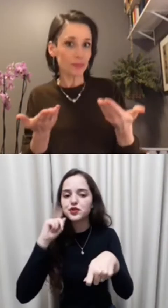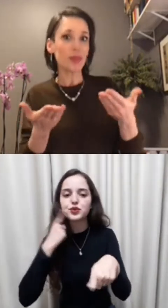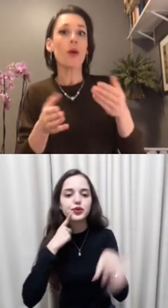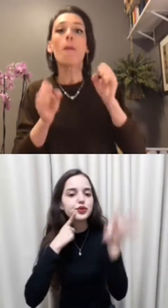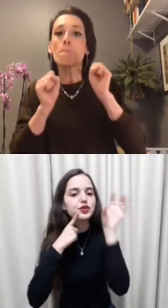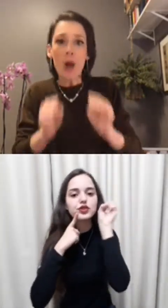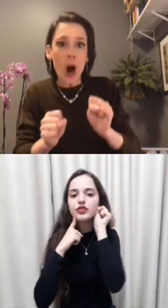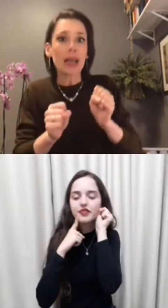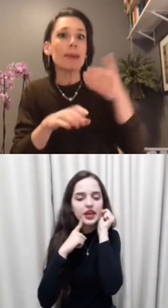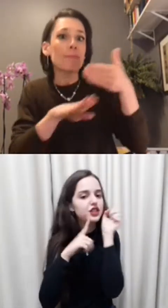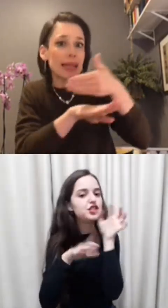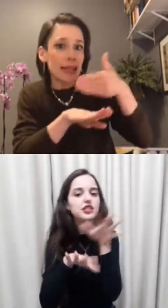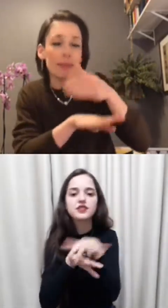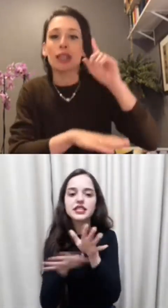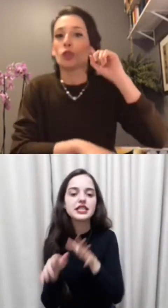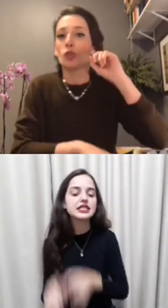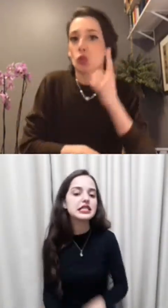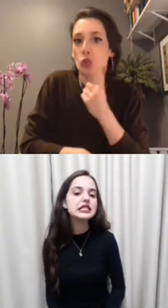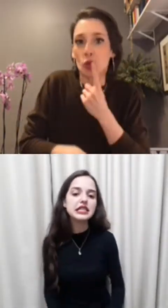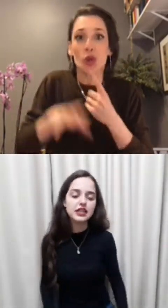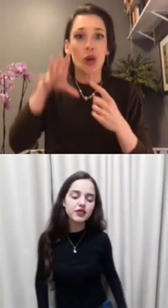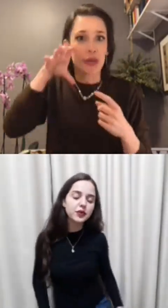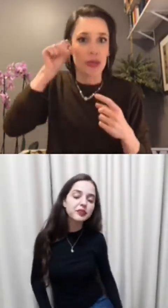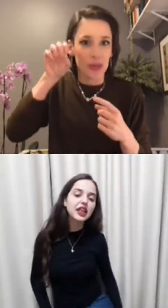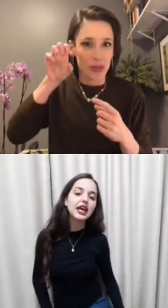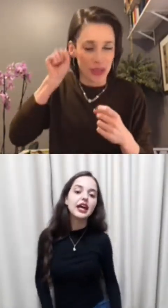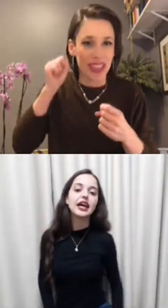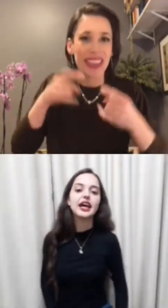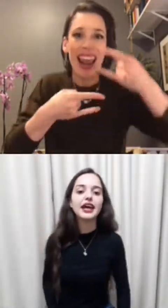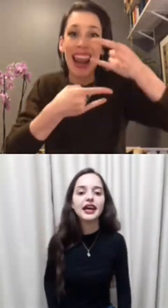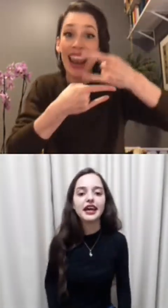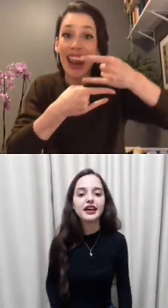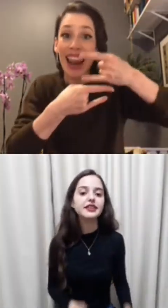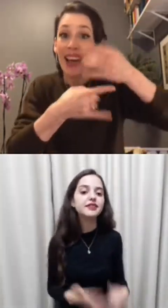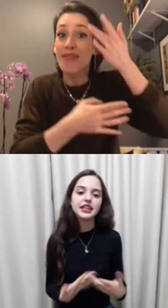participar. Surdos, ouvintes, vai ser acessível.